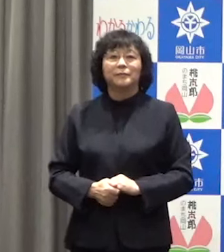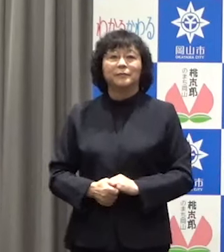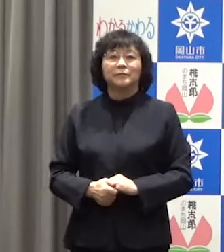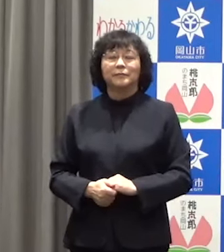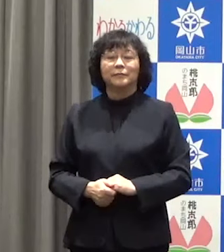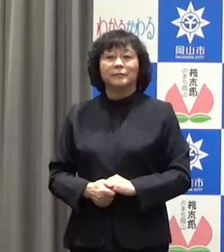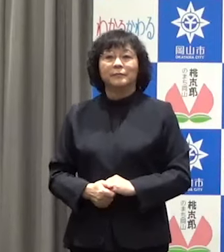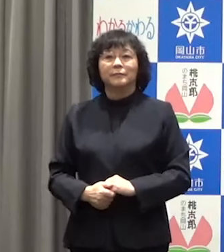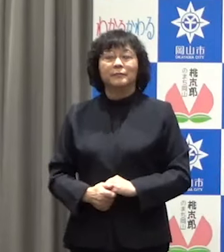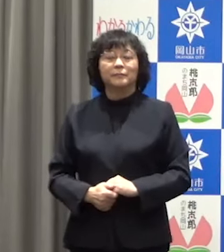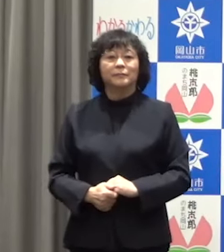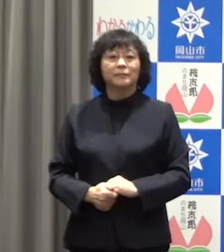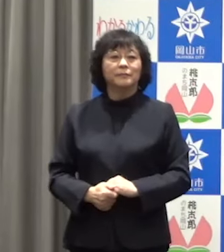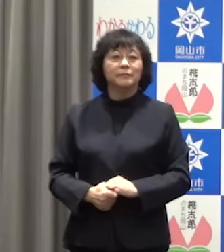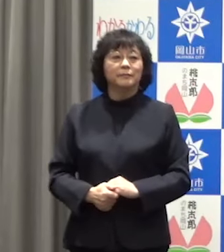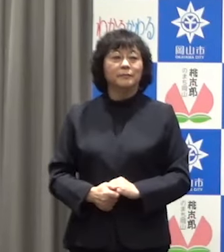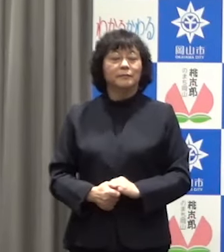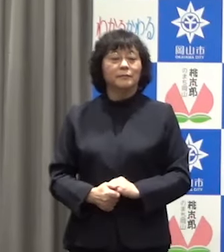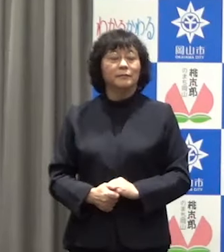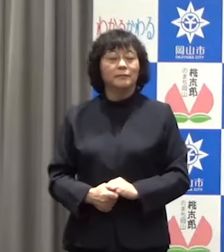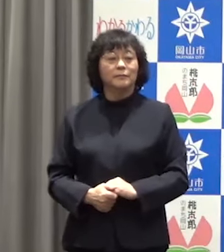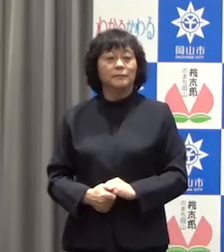業務